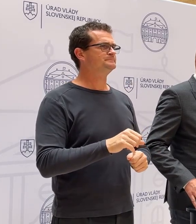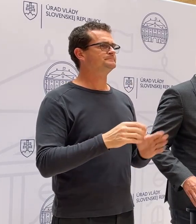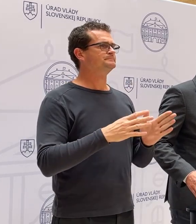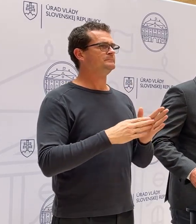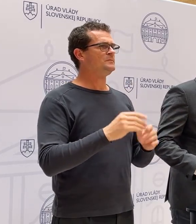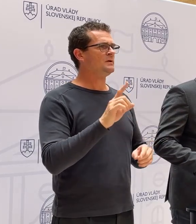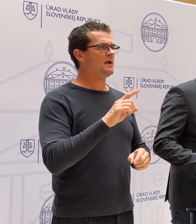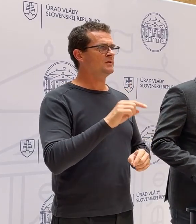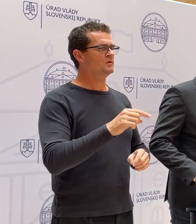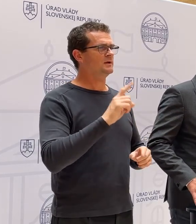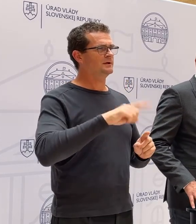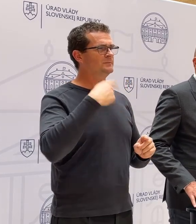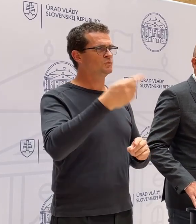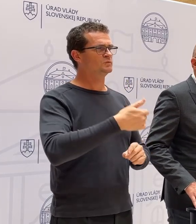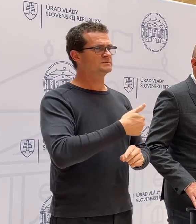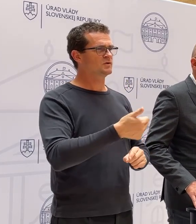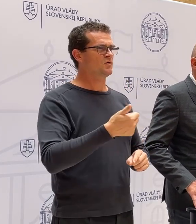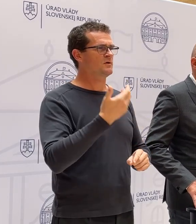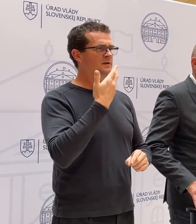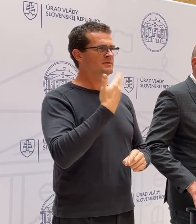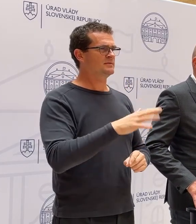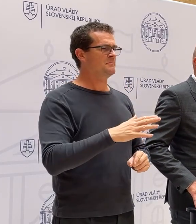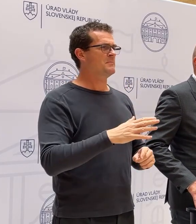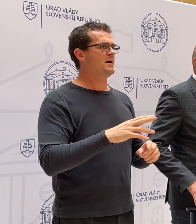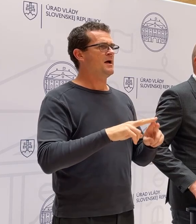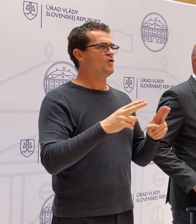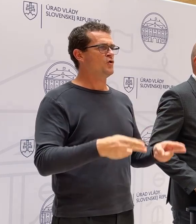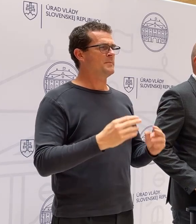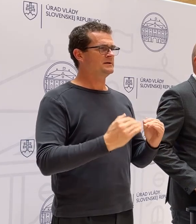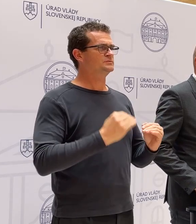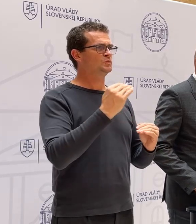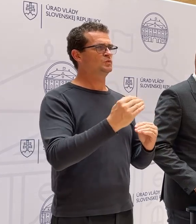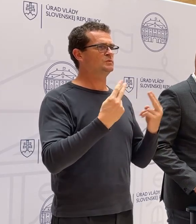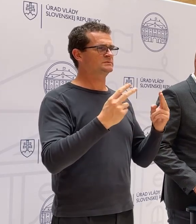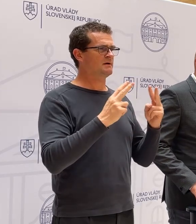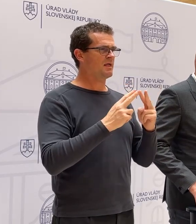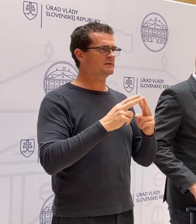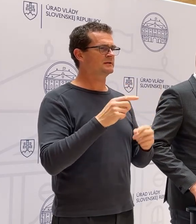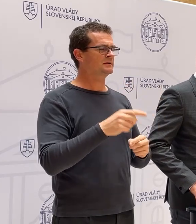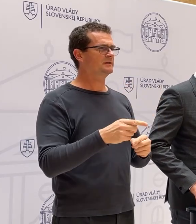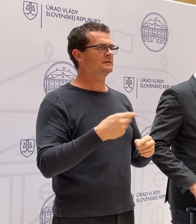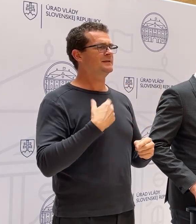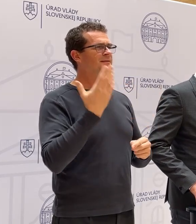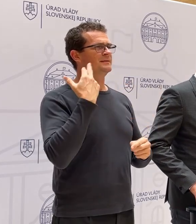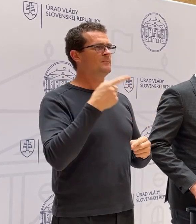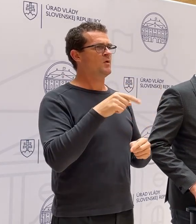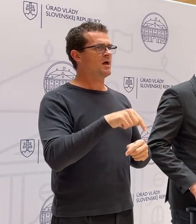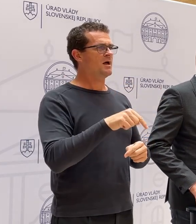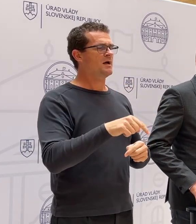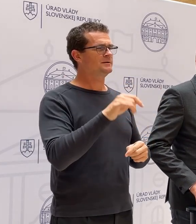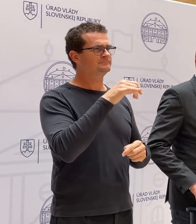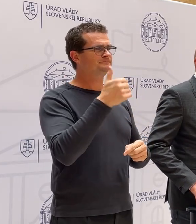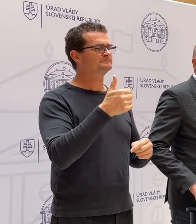podľa ktorej budúci rok nemá domácnostiam vstupnú cena elektriny, tak nebola tá